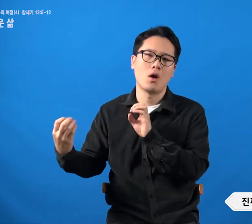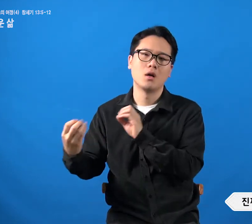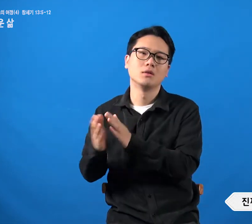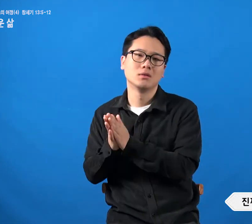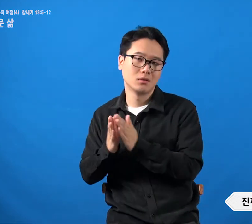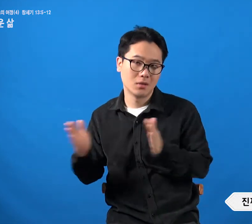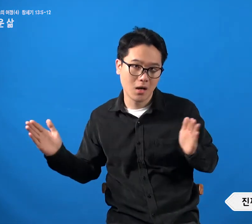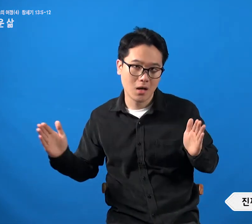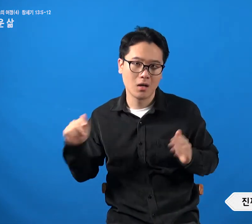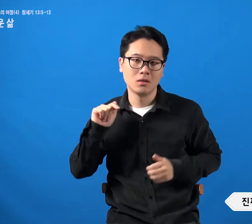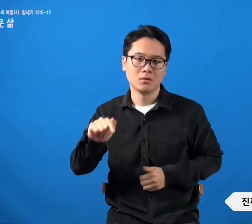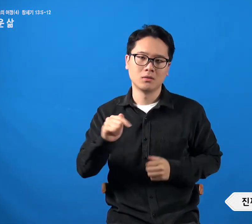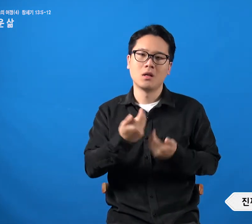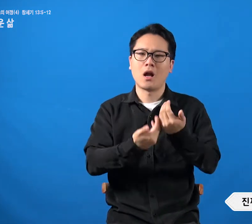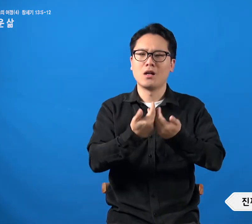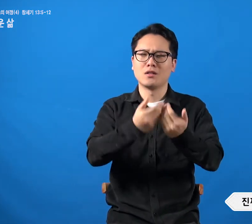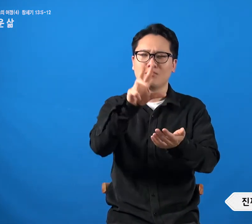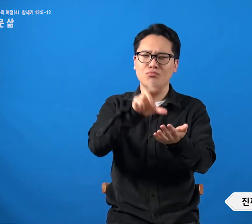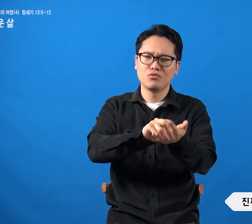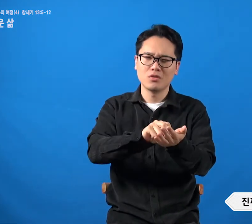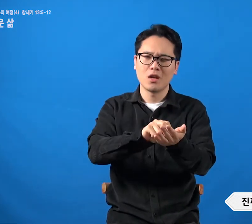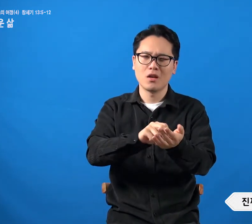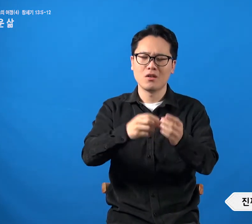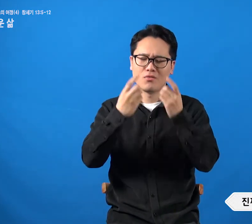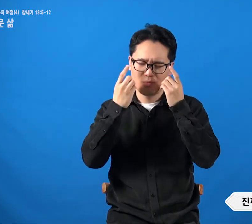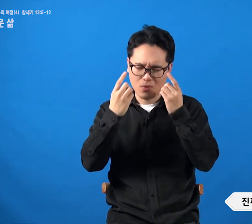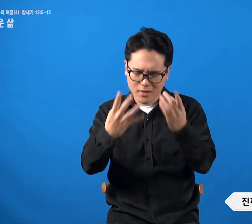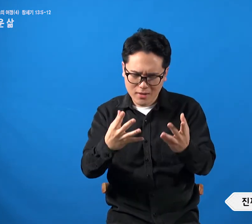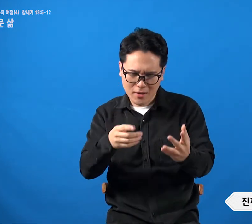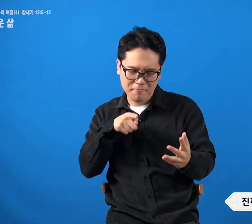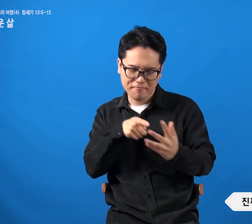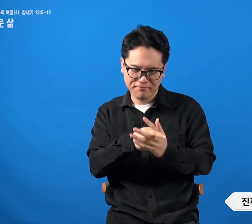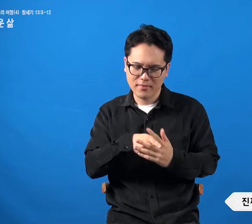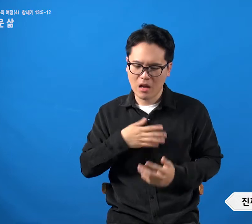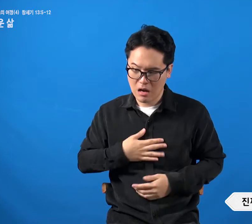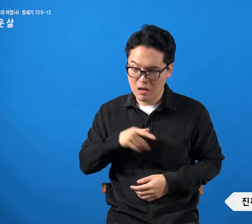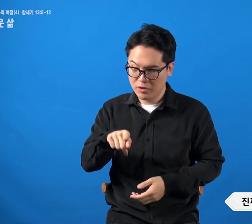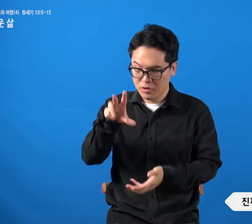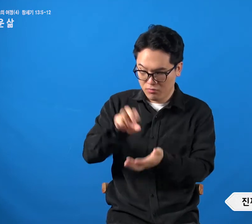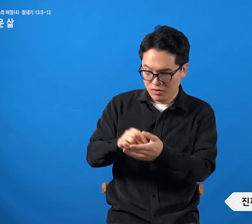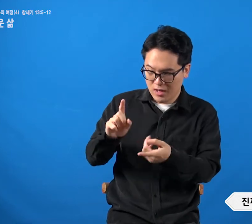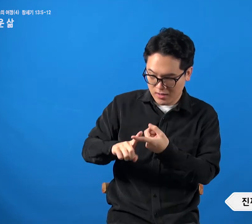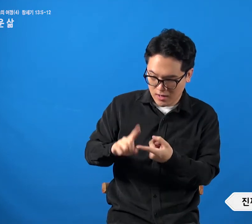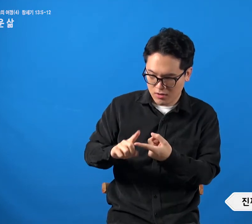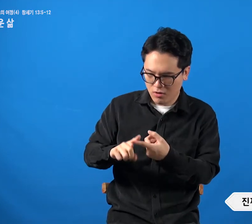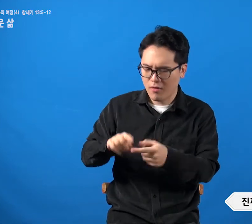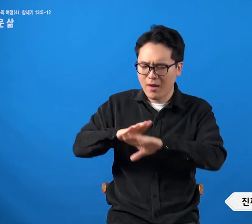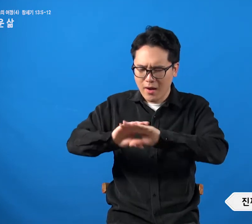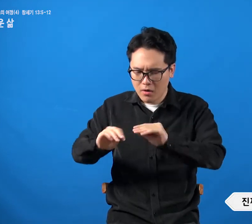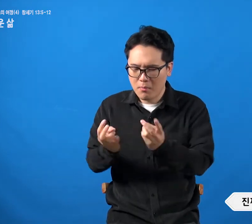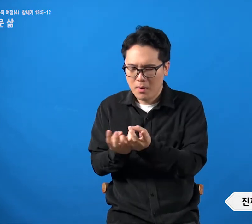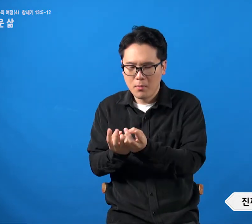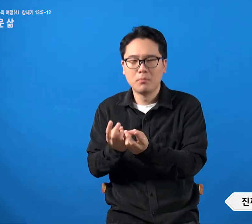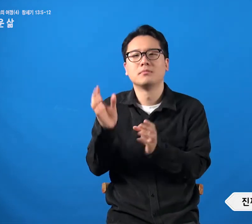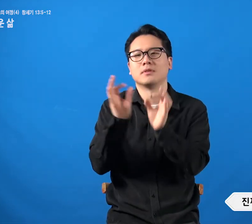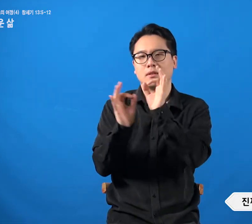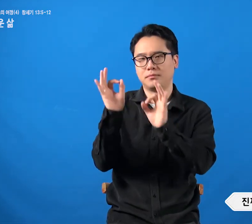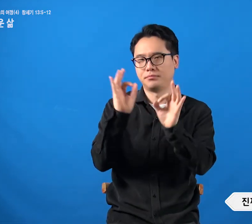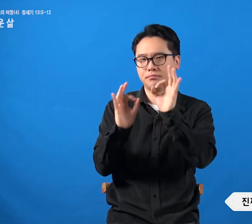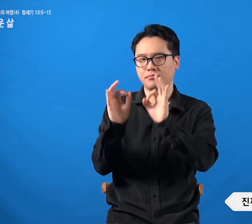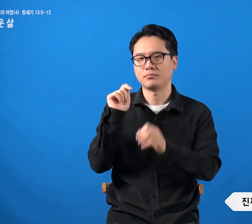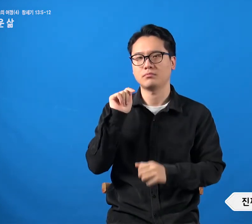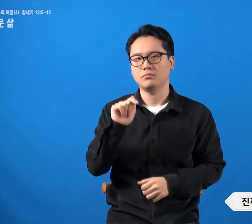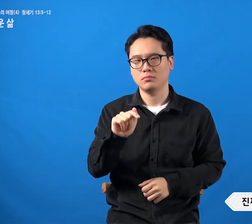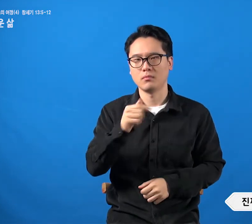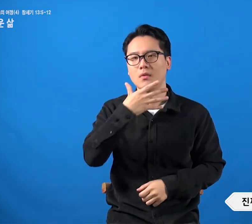갈등의 문제를 정확하게 통찰력으로 파악하고 있는 명철 언더스탠딩의